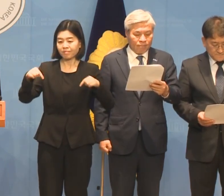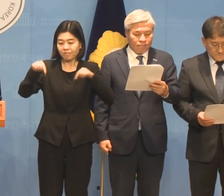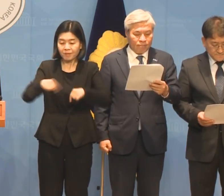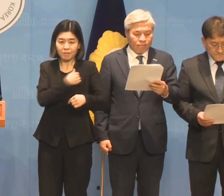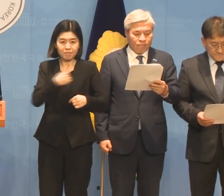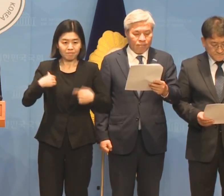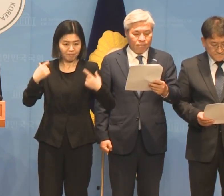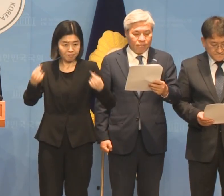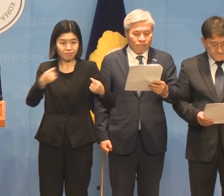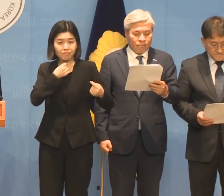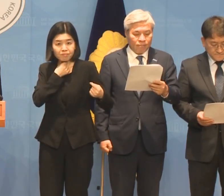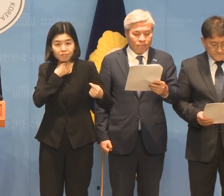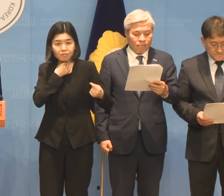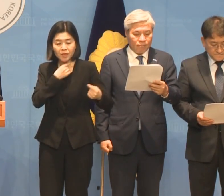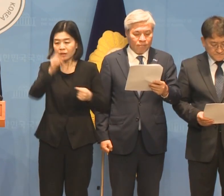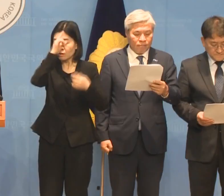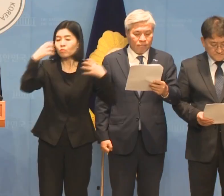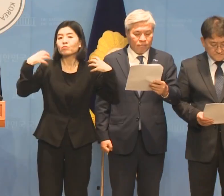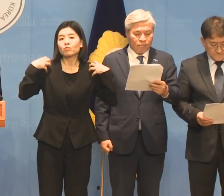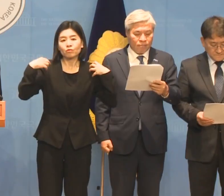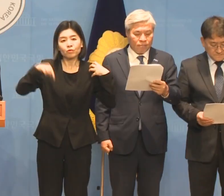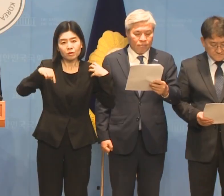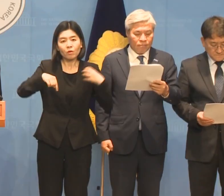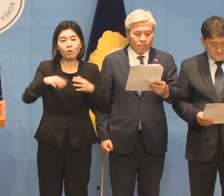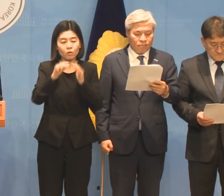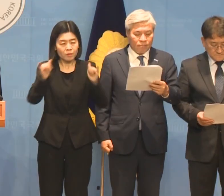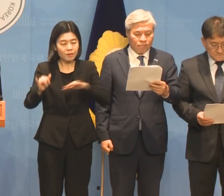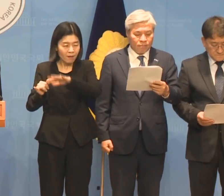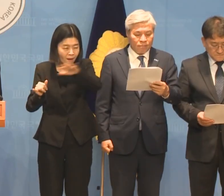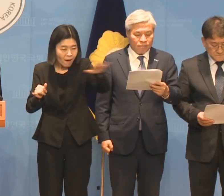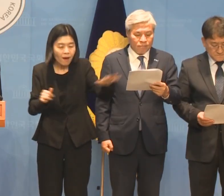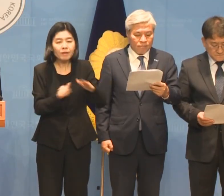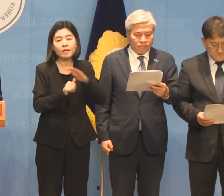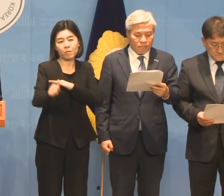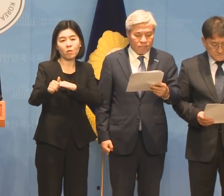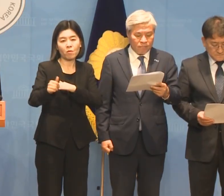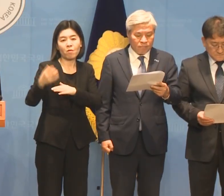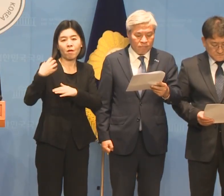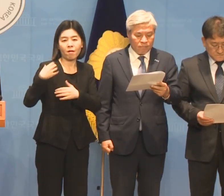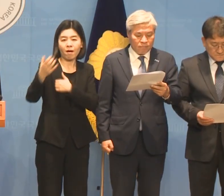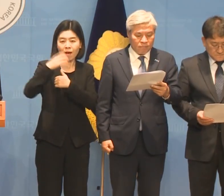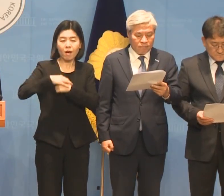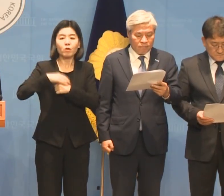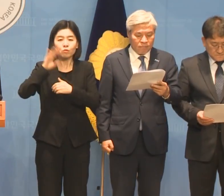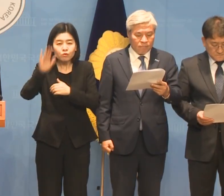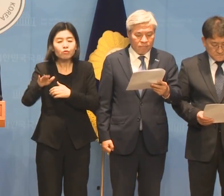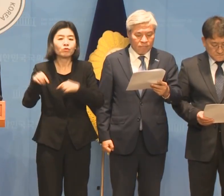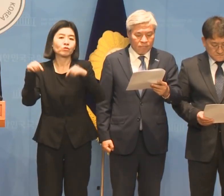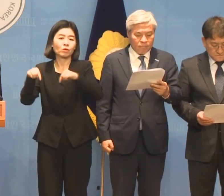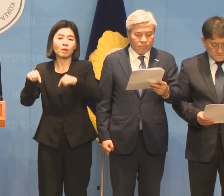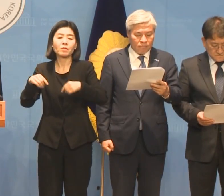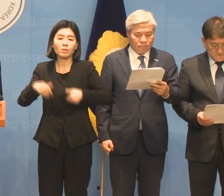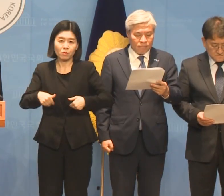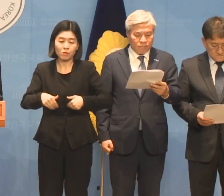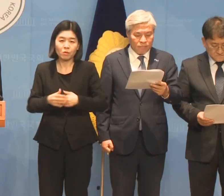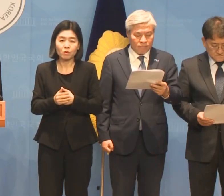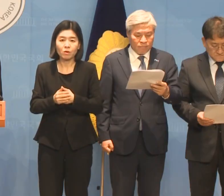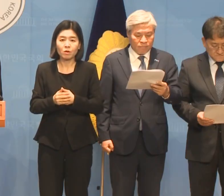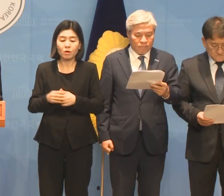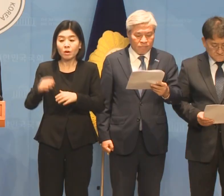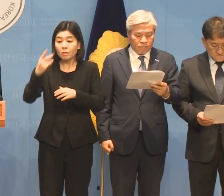위해서는 정부가 국민 모두를 대표하고 있어야 합니다. 방위비 분담은 이미